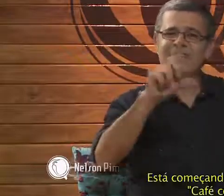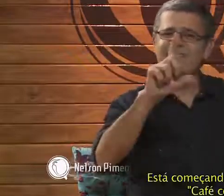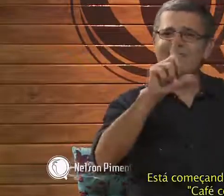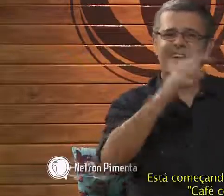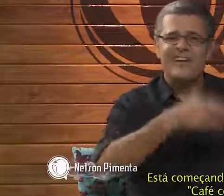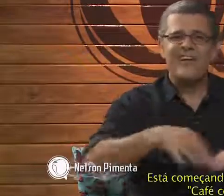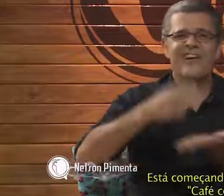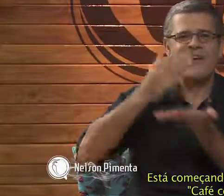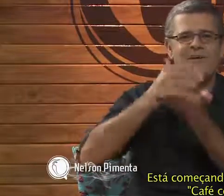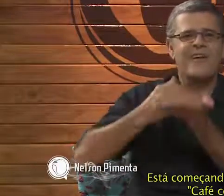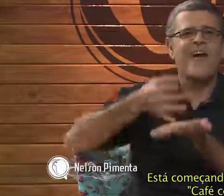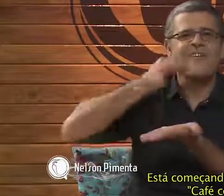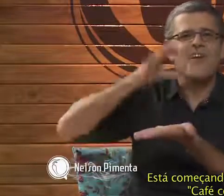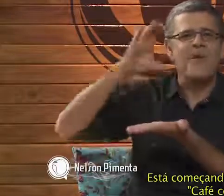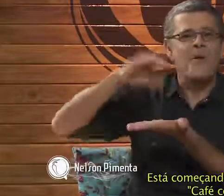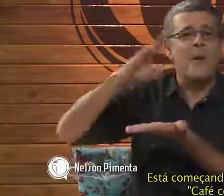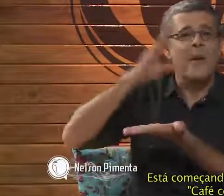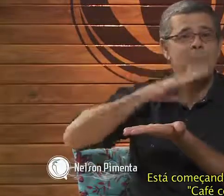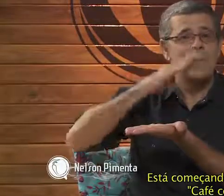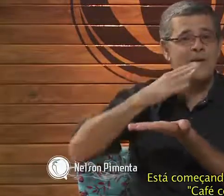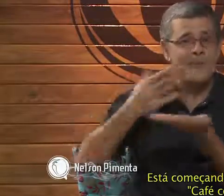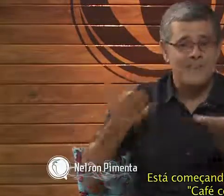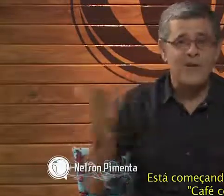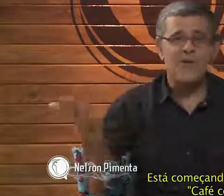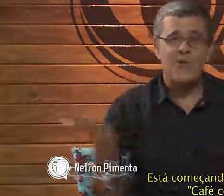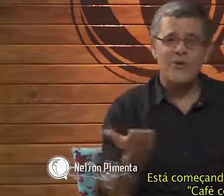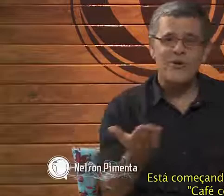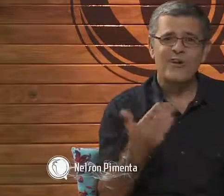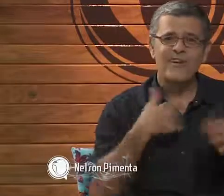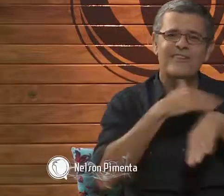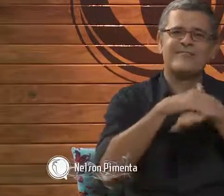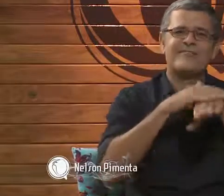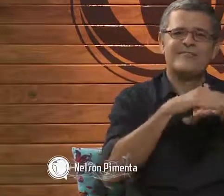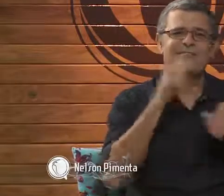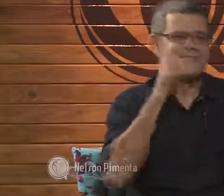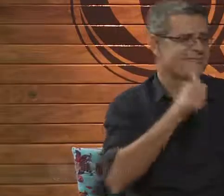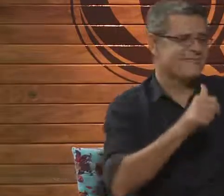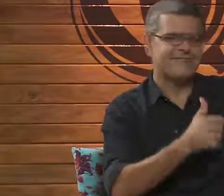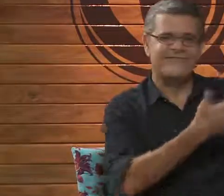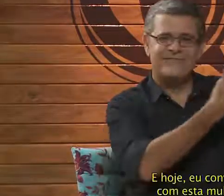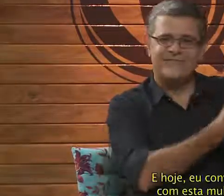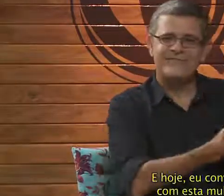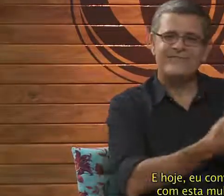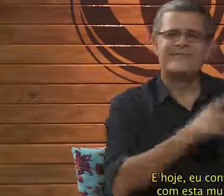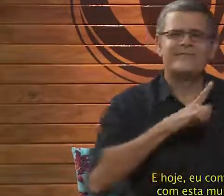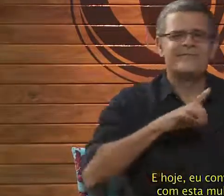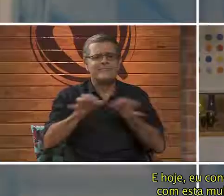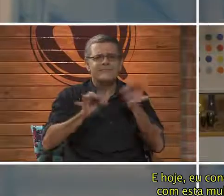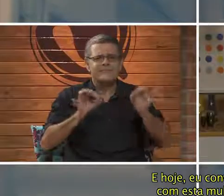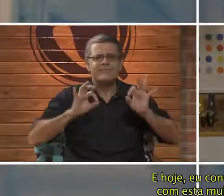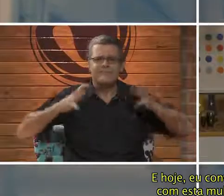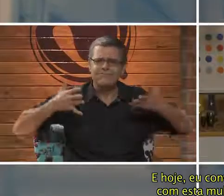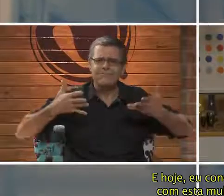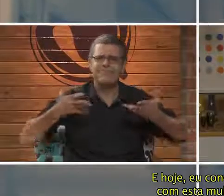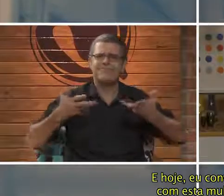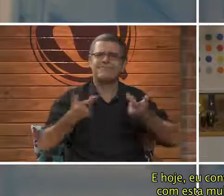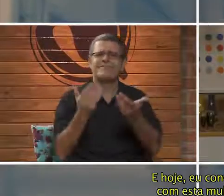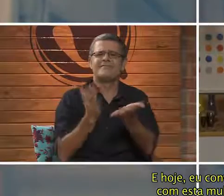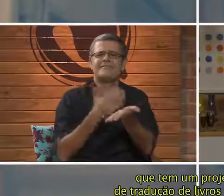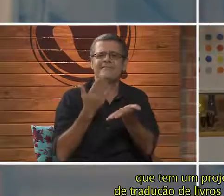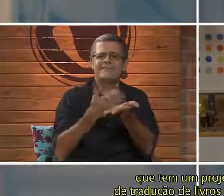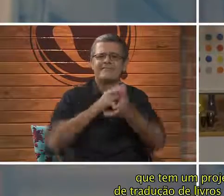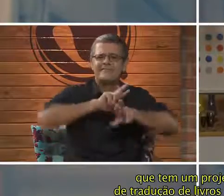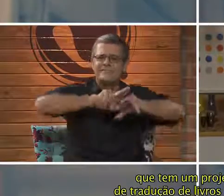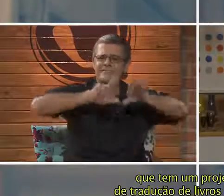Olá, está começando mais um programa Café com Pimenta. E hoje eu converso com esta